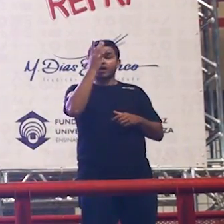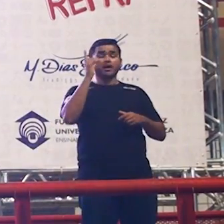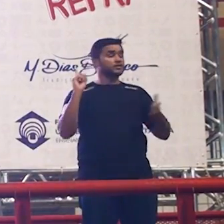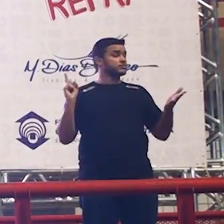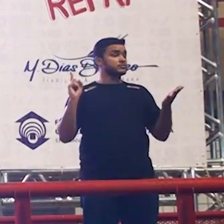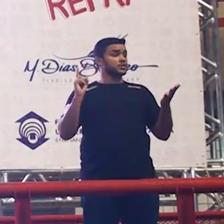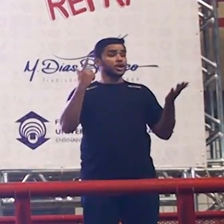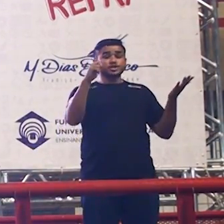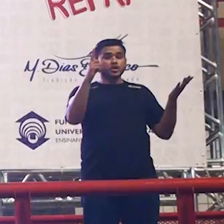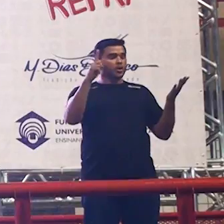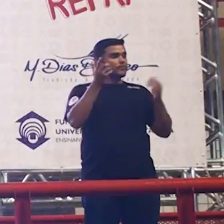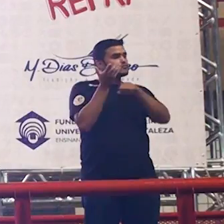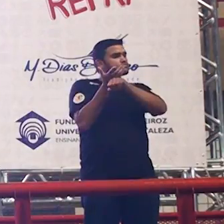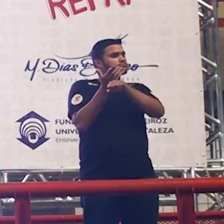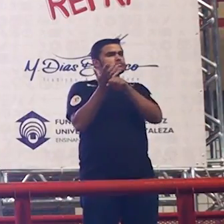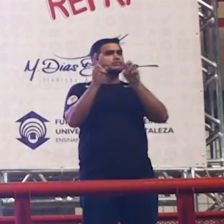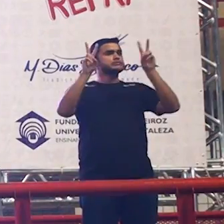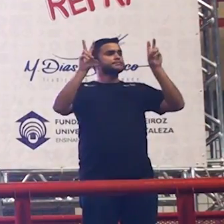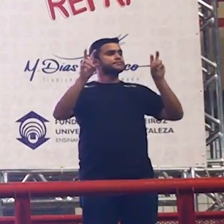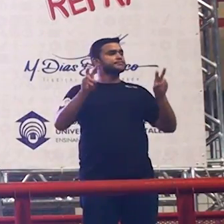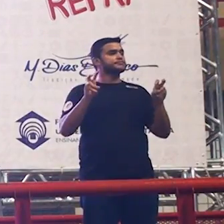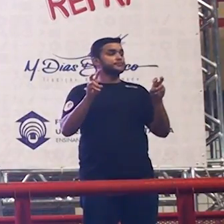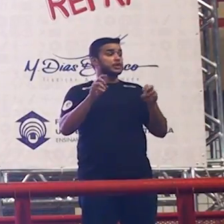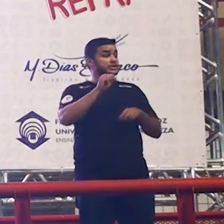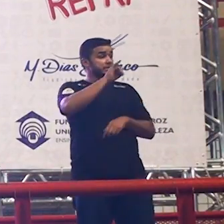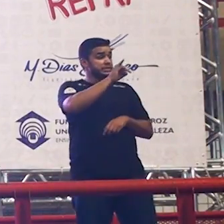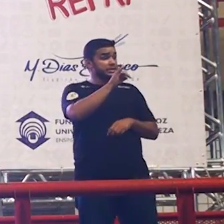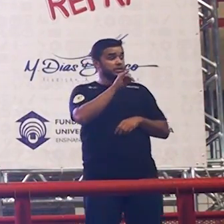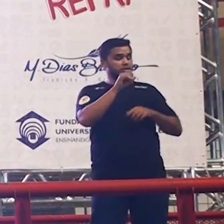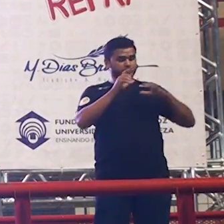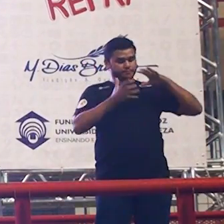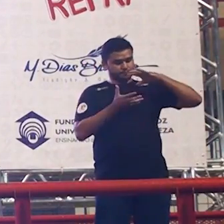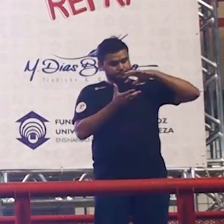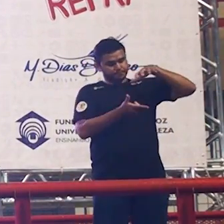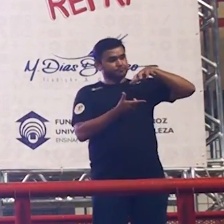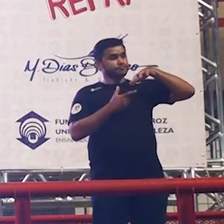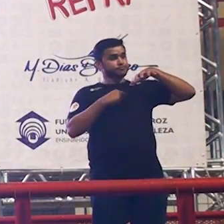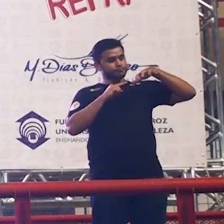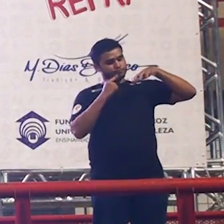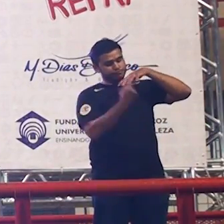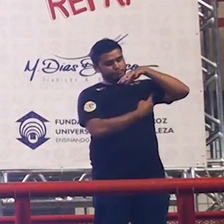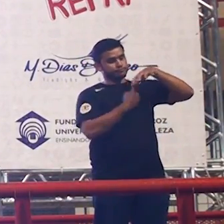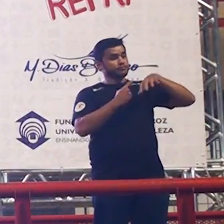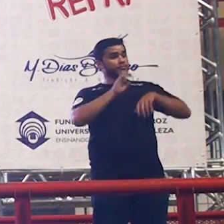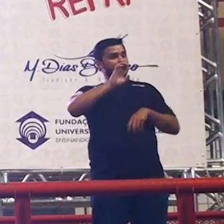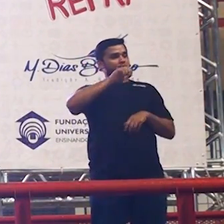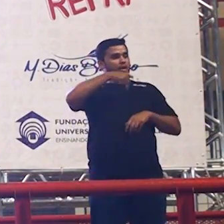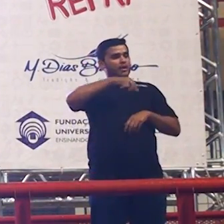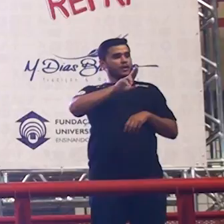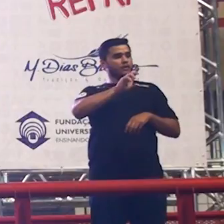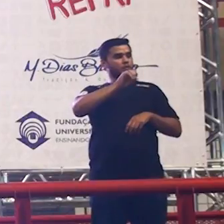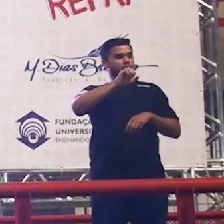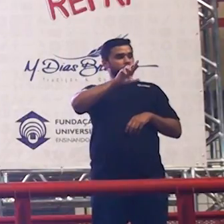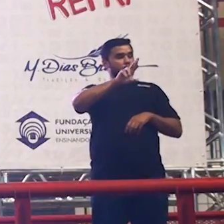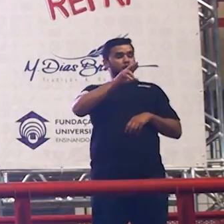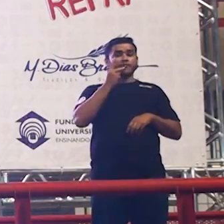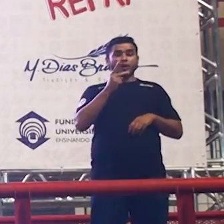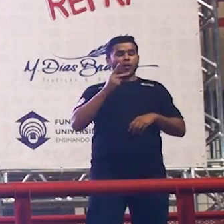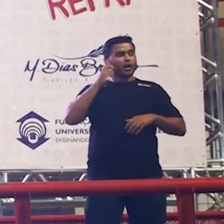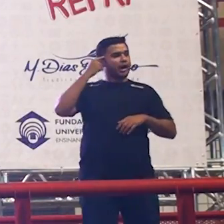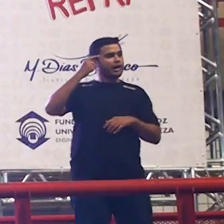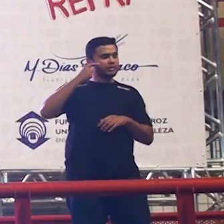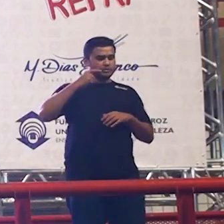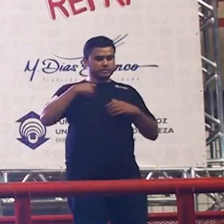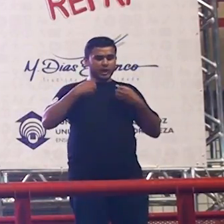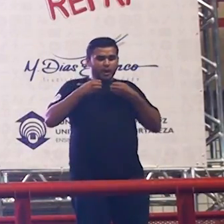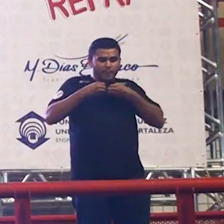fácil? Geografia física é facílimo. Se eu estou próximo à linha do Equador, é quente. Se é quente, o ar está dilatado. Se o ar está